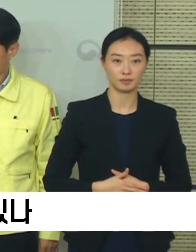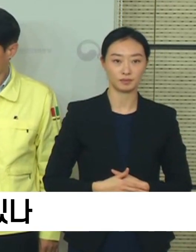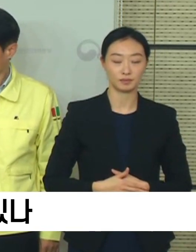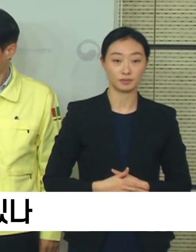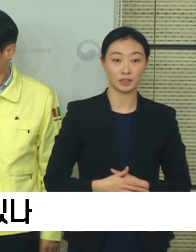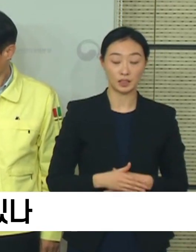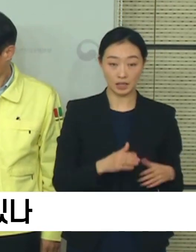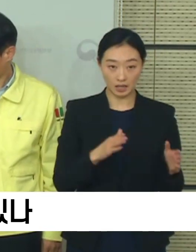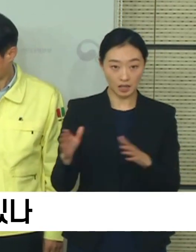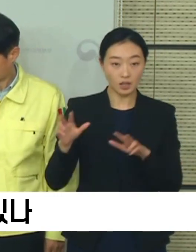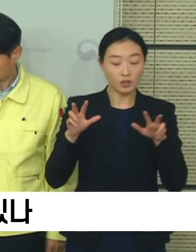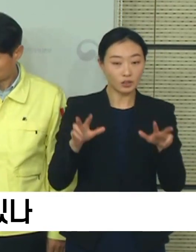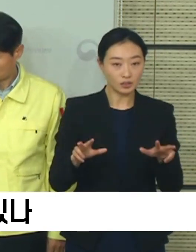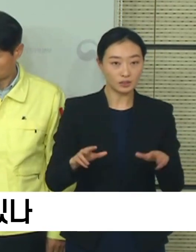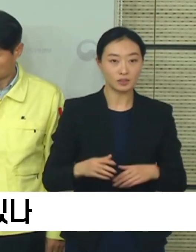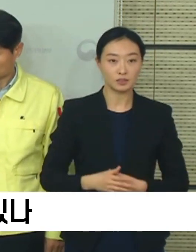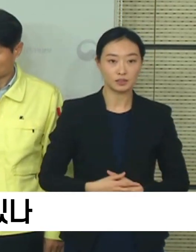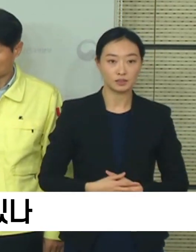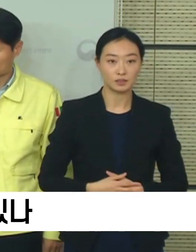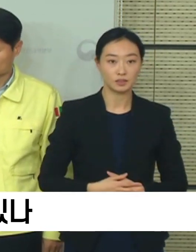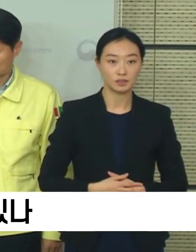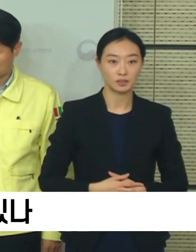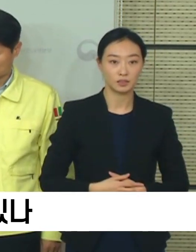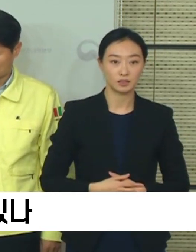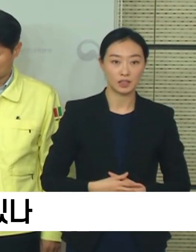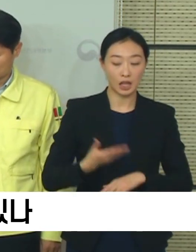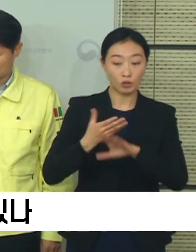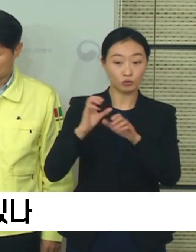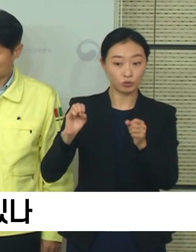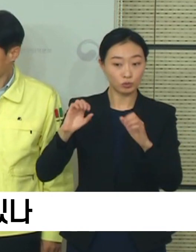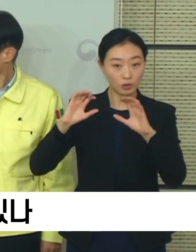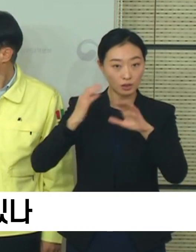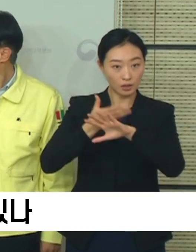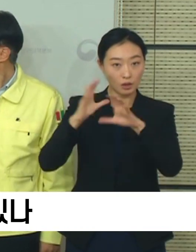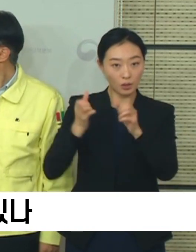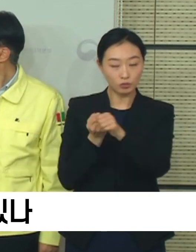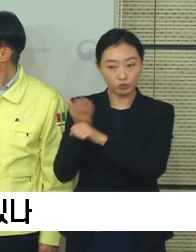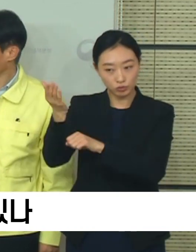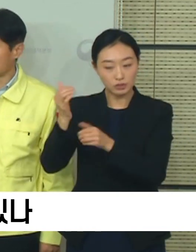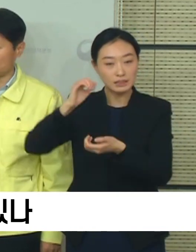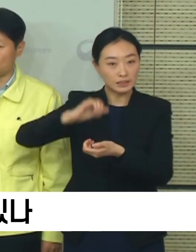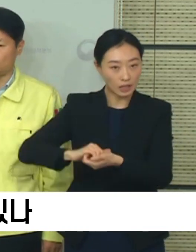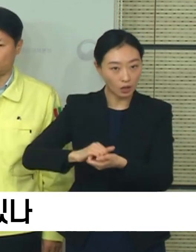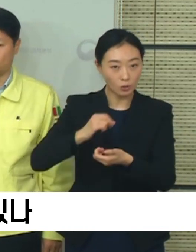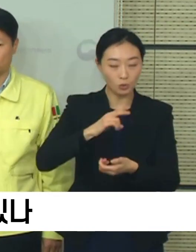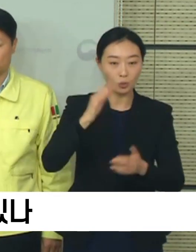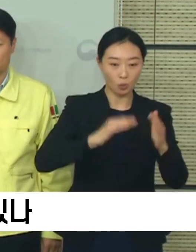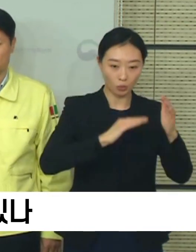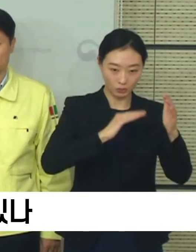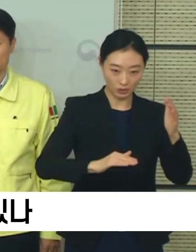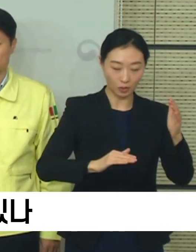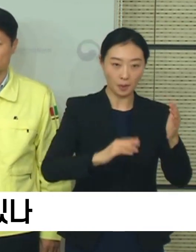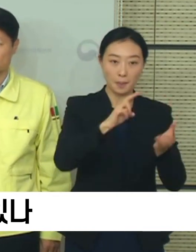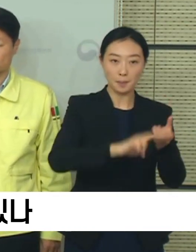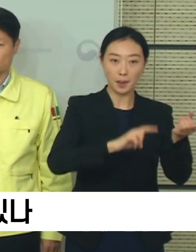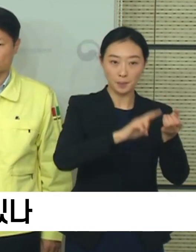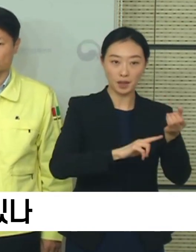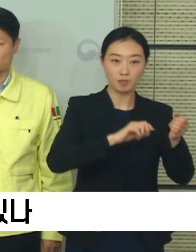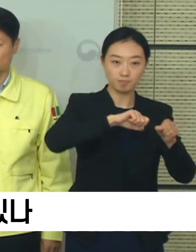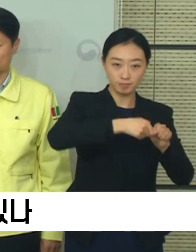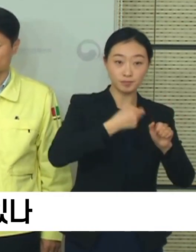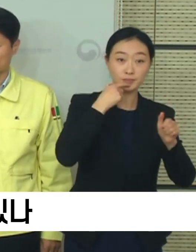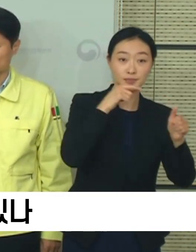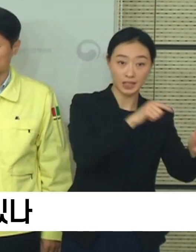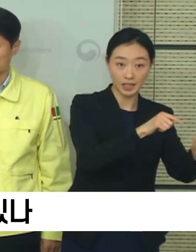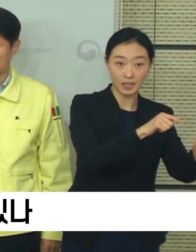현재 그 수출 제한과 그리고 공적 판매처 출고 의무화를 조치를 취하고